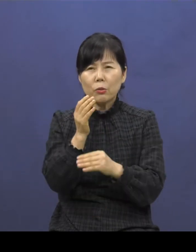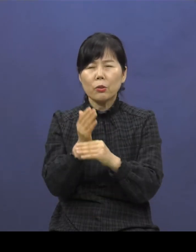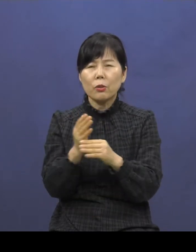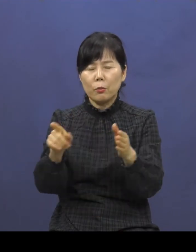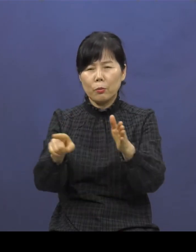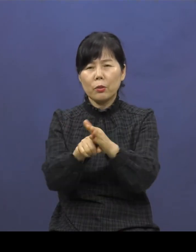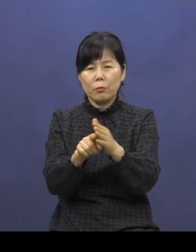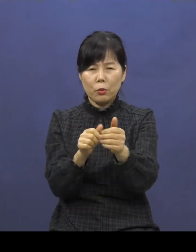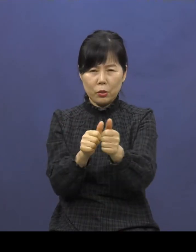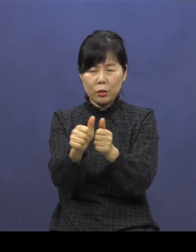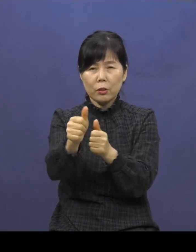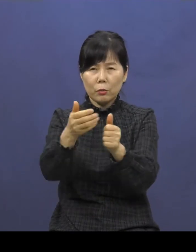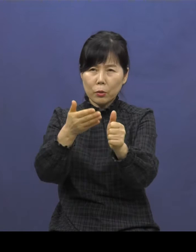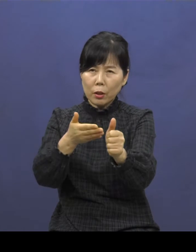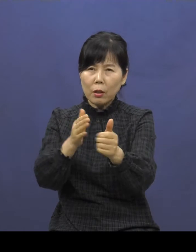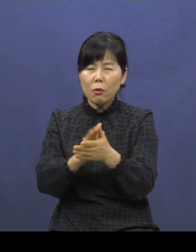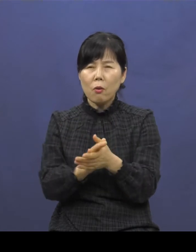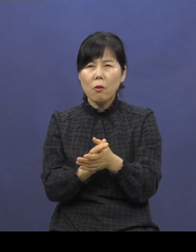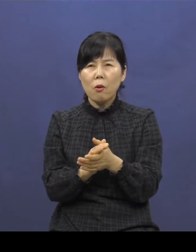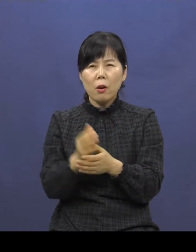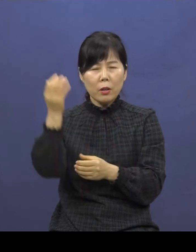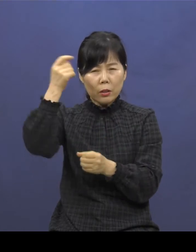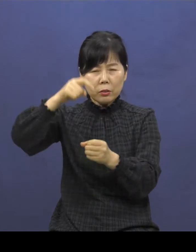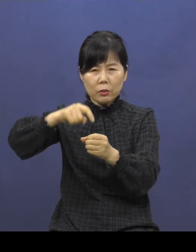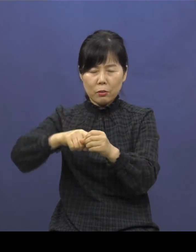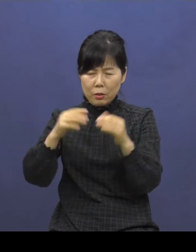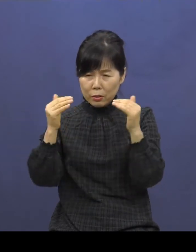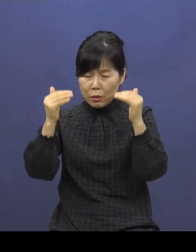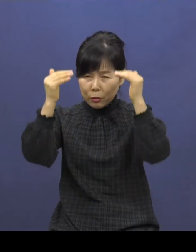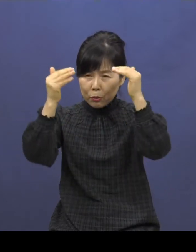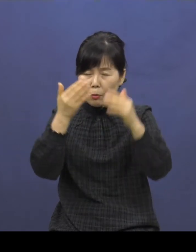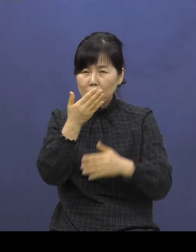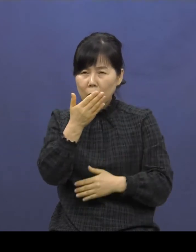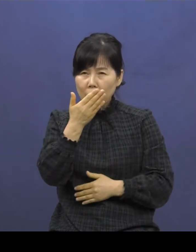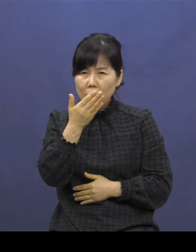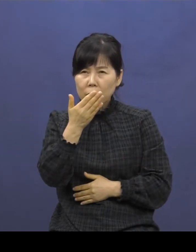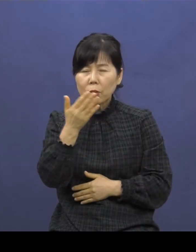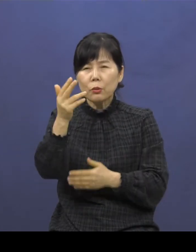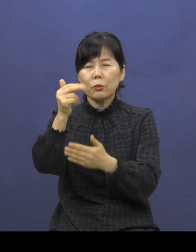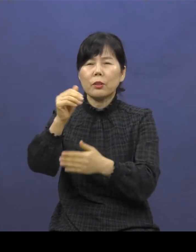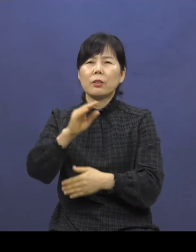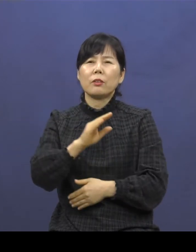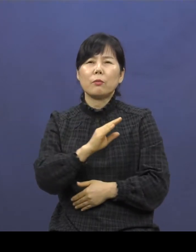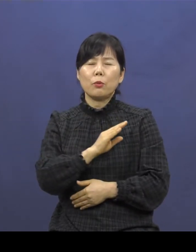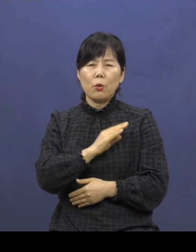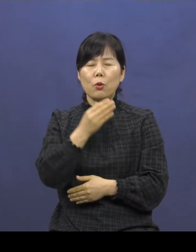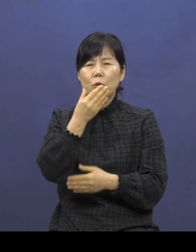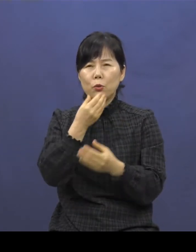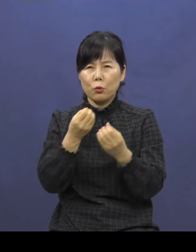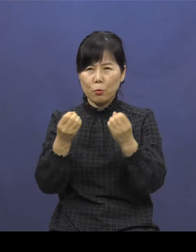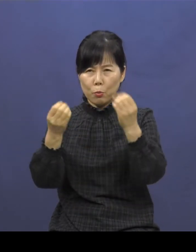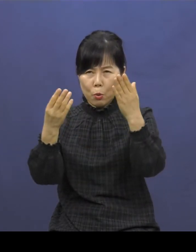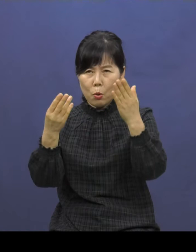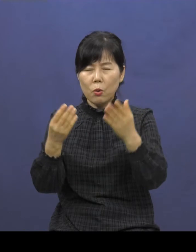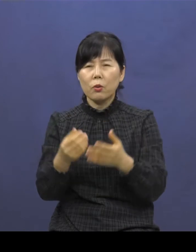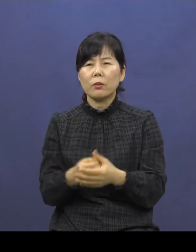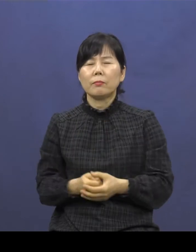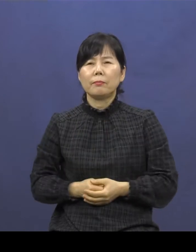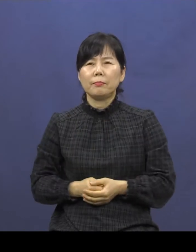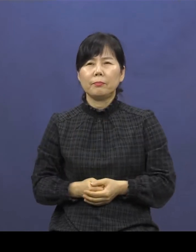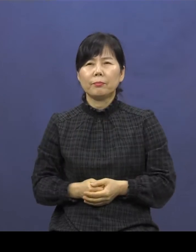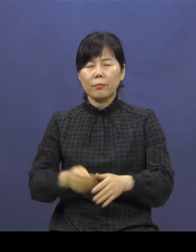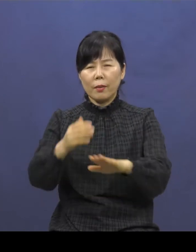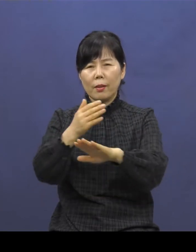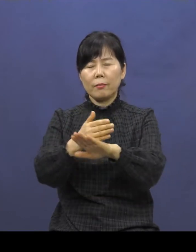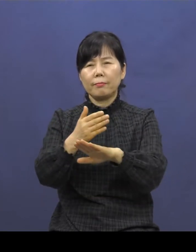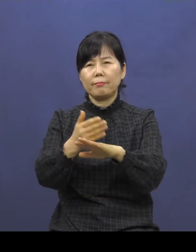계속 믿음으로 승리하시고 그리고 오히려 영적으로 성숙하실 수 있기를 주의 이름으로 축원드리고 또 그럴 것이라고